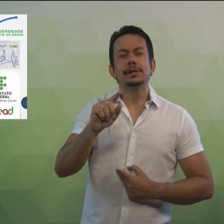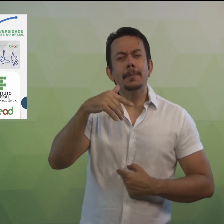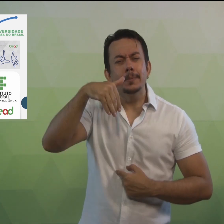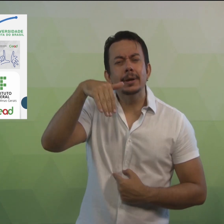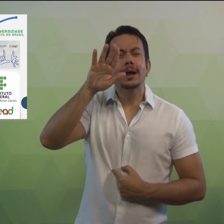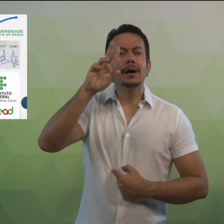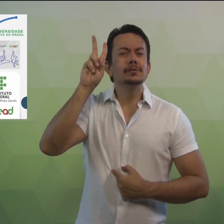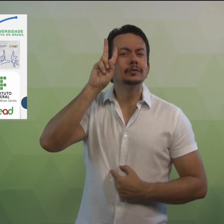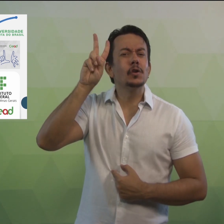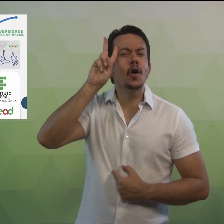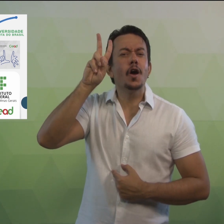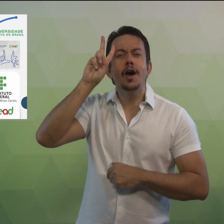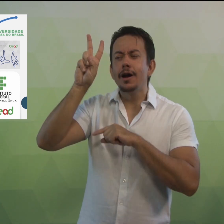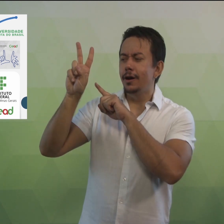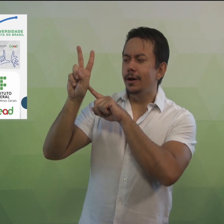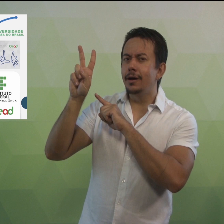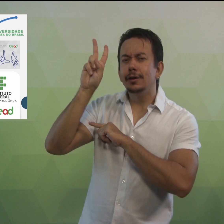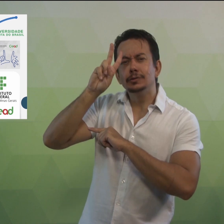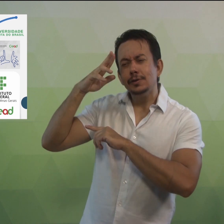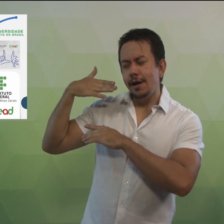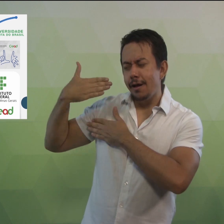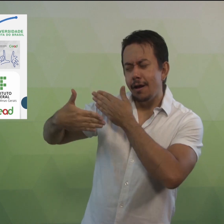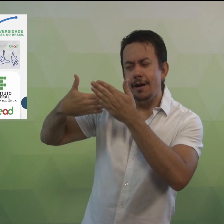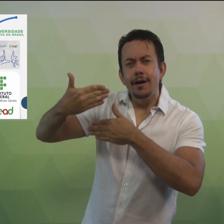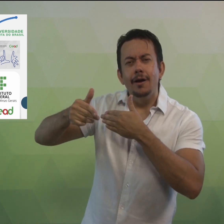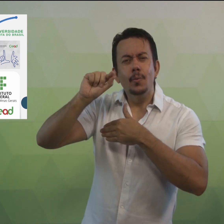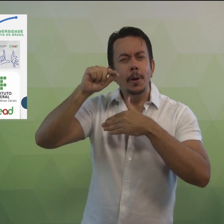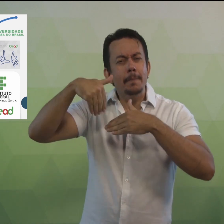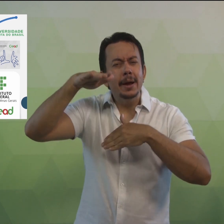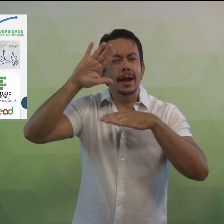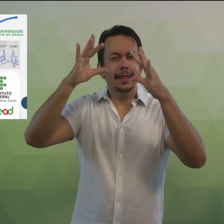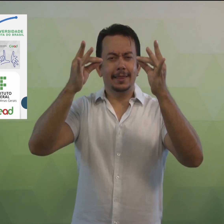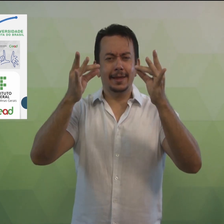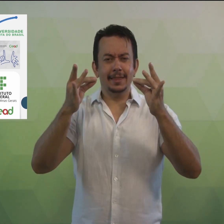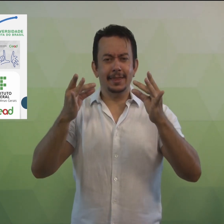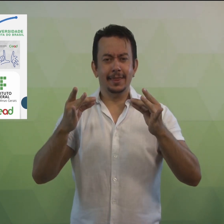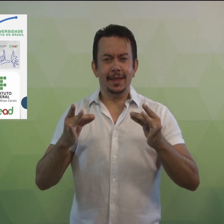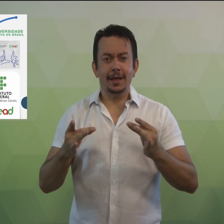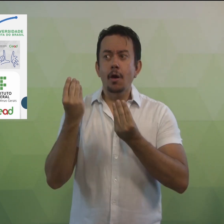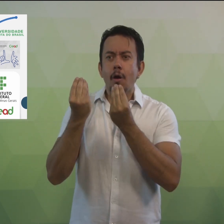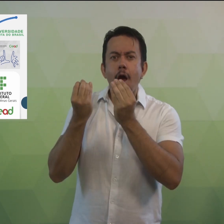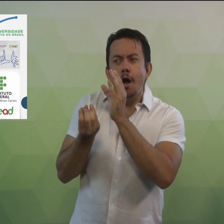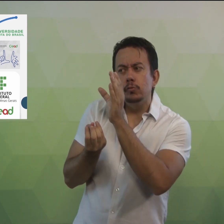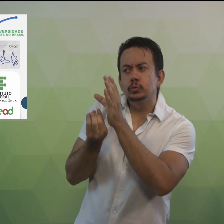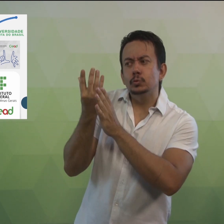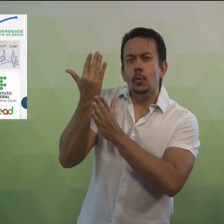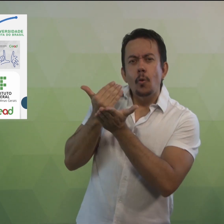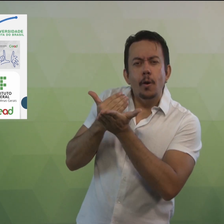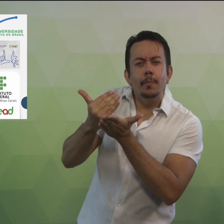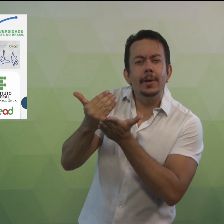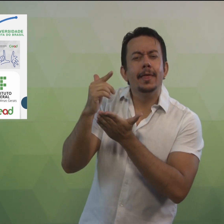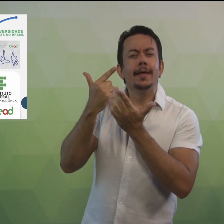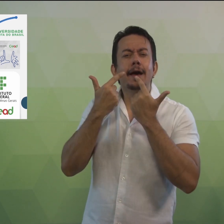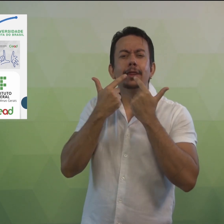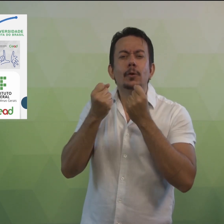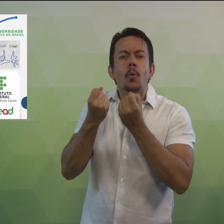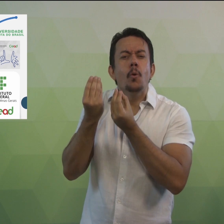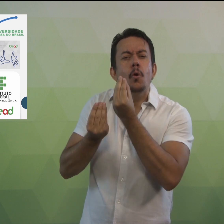objetivos que nós temos para esse aprendizado? Então, primeiro, nós pretendemos trabalhar e descrever o histórico